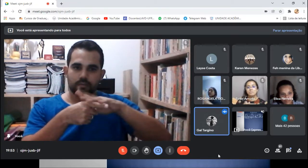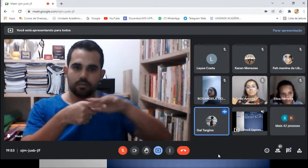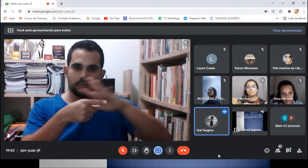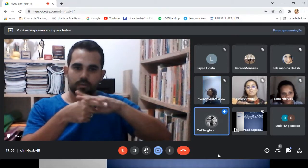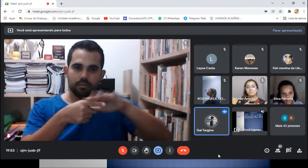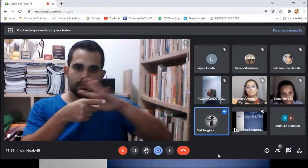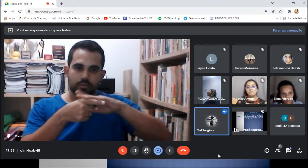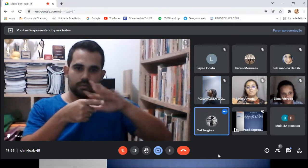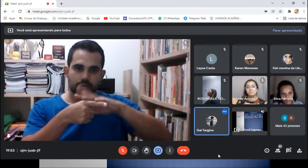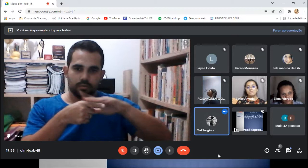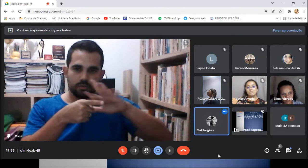fonética.